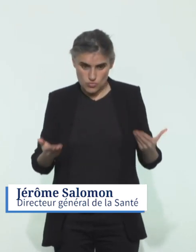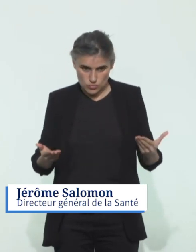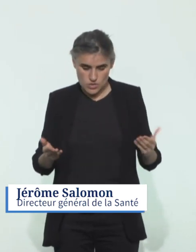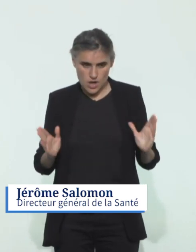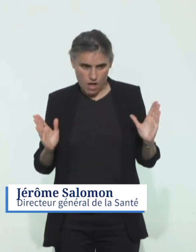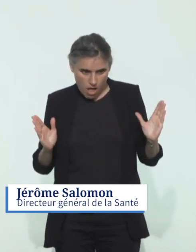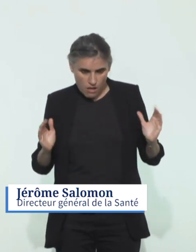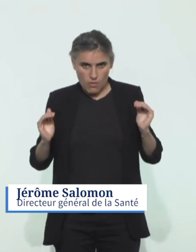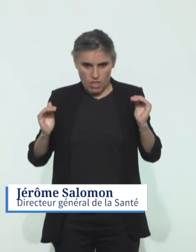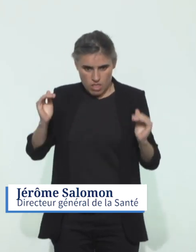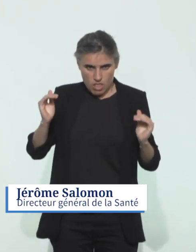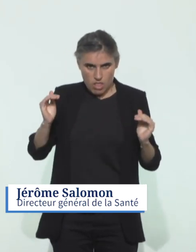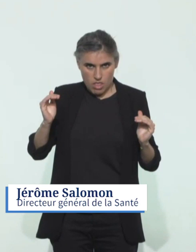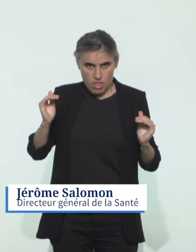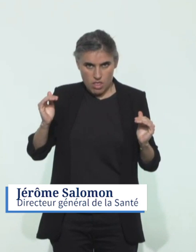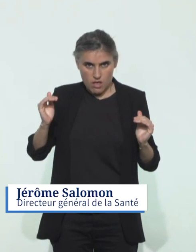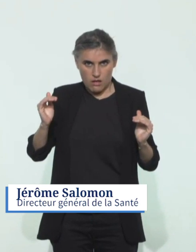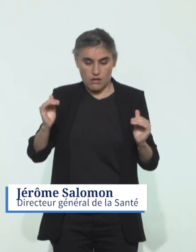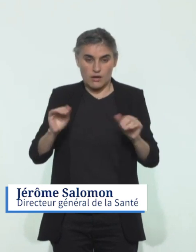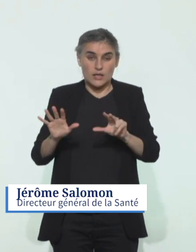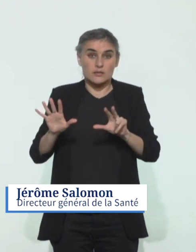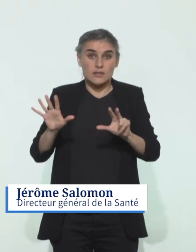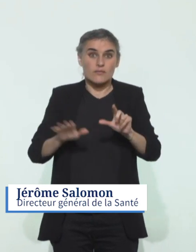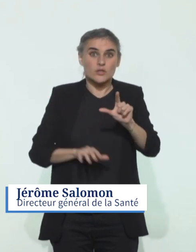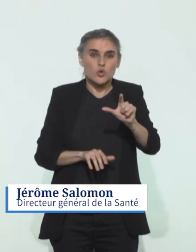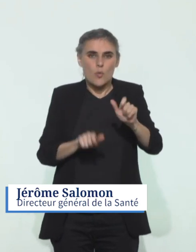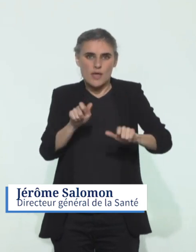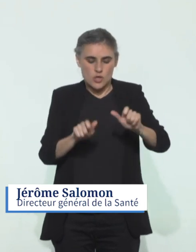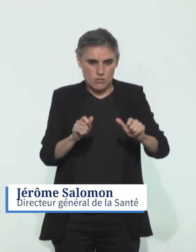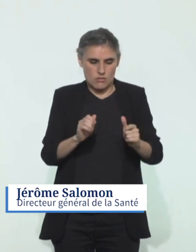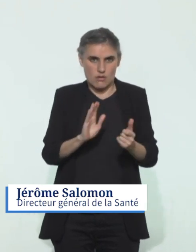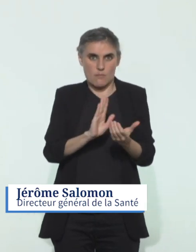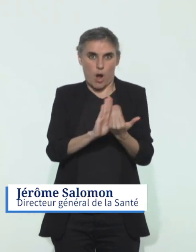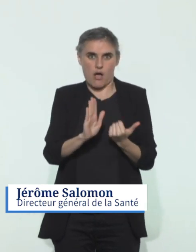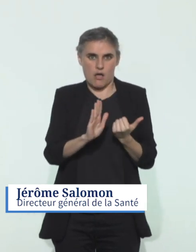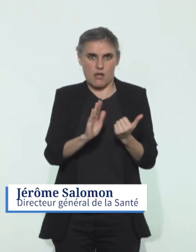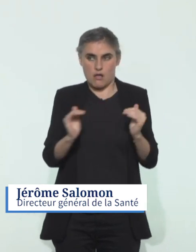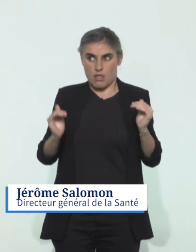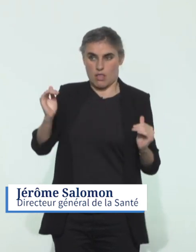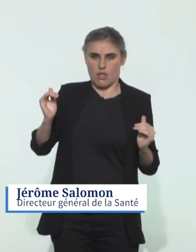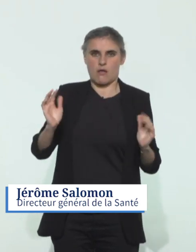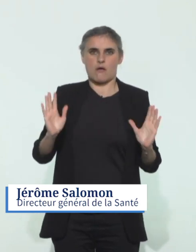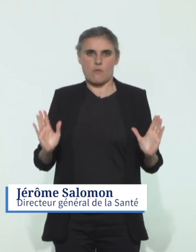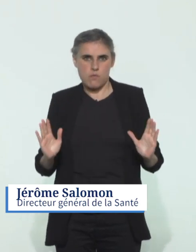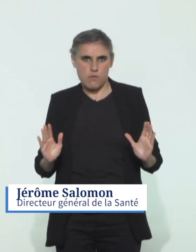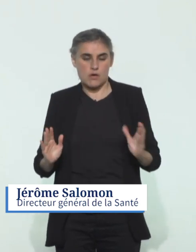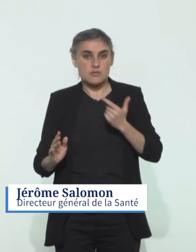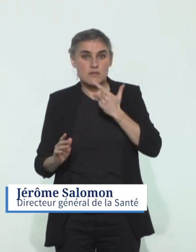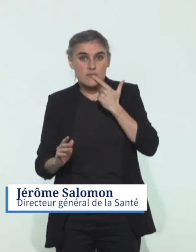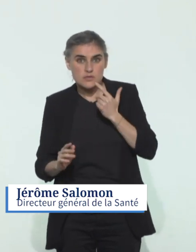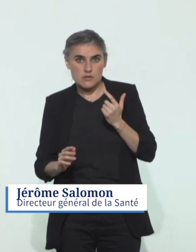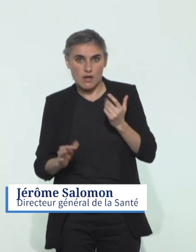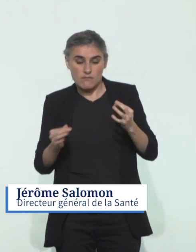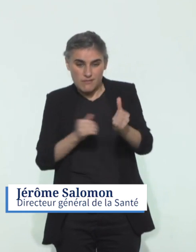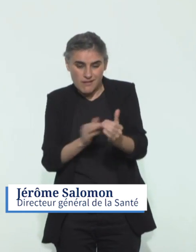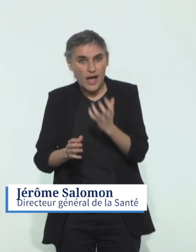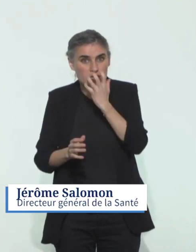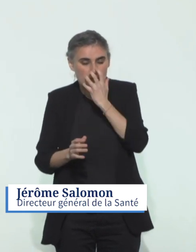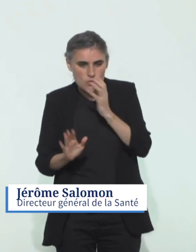faiblement négatif, de 82 patients. C'est donc une très légère diminution des besoins de